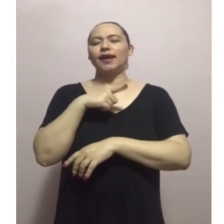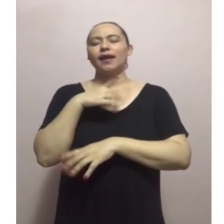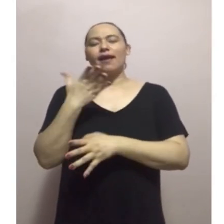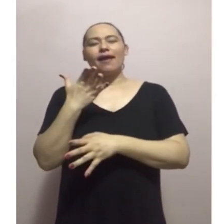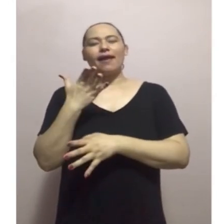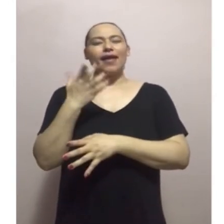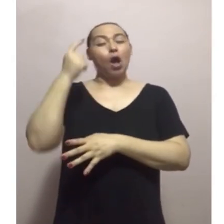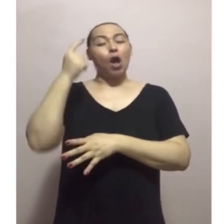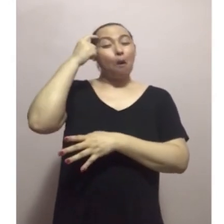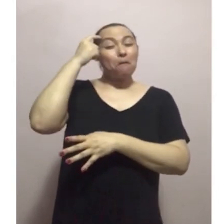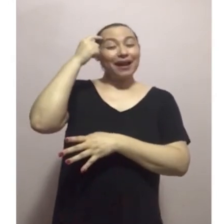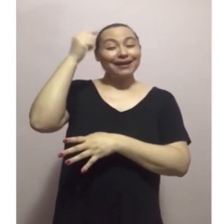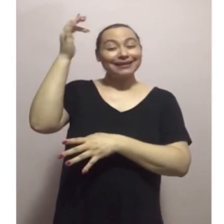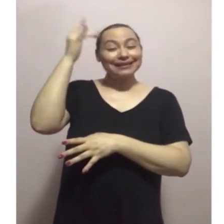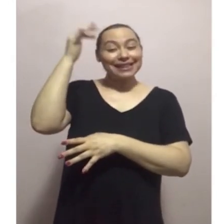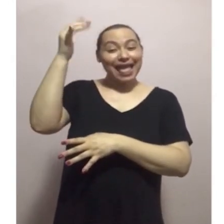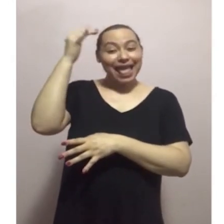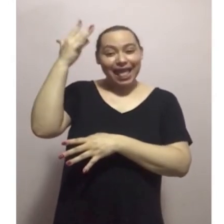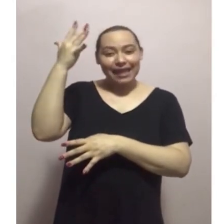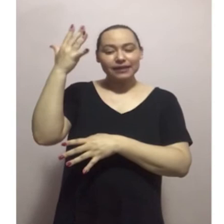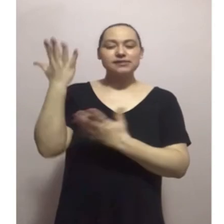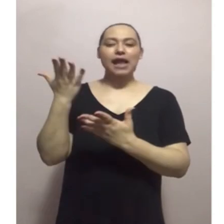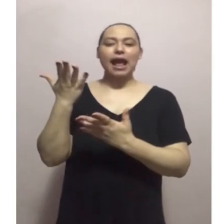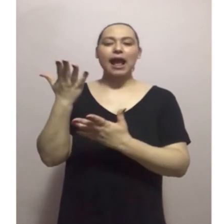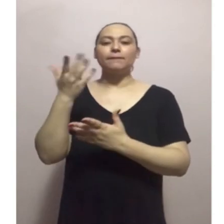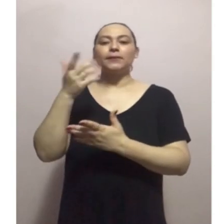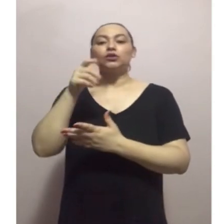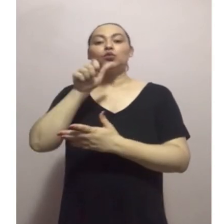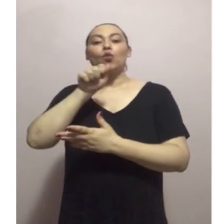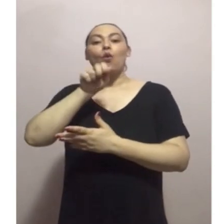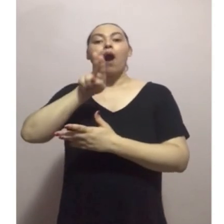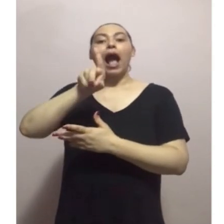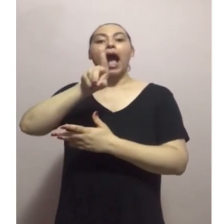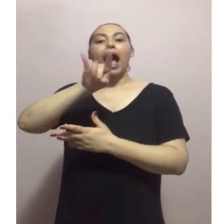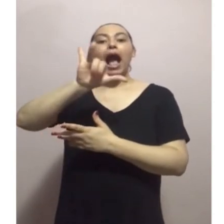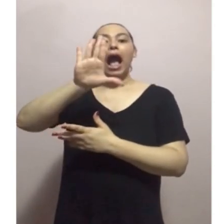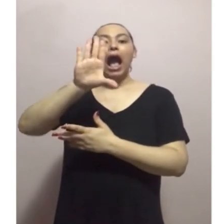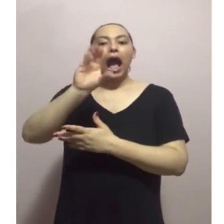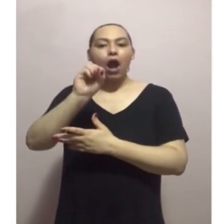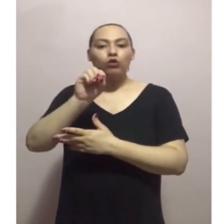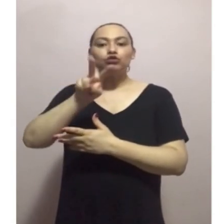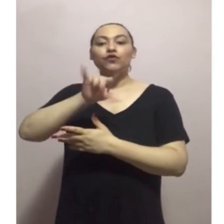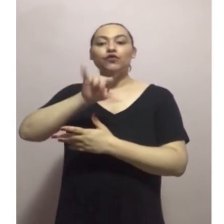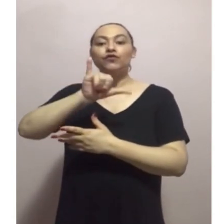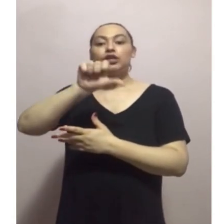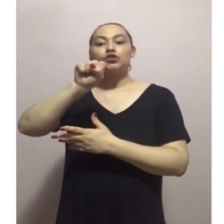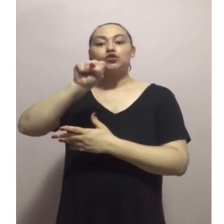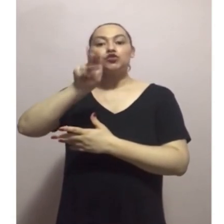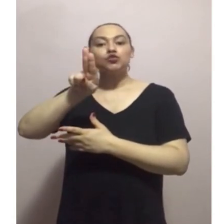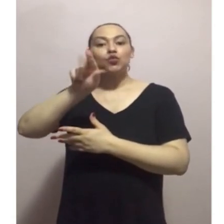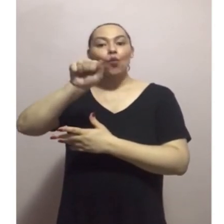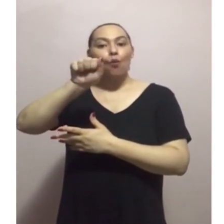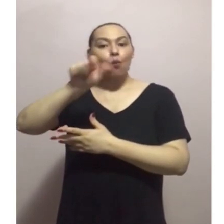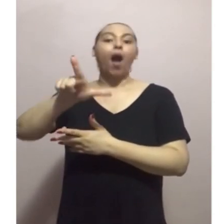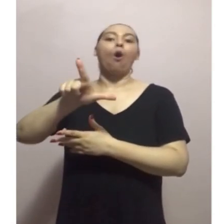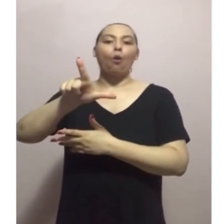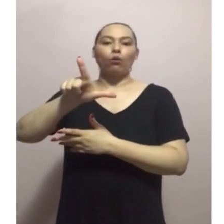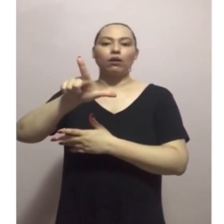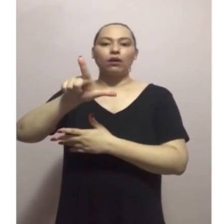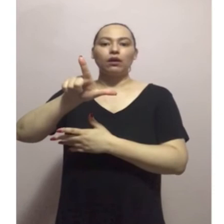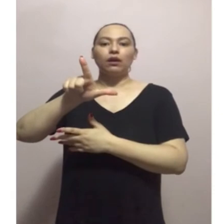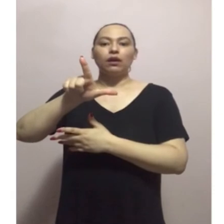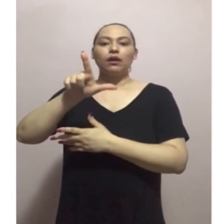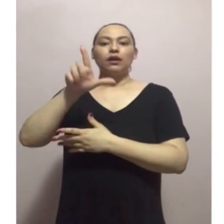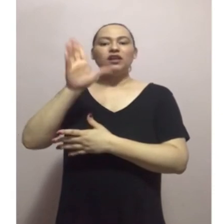uma luz se acendendo para esse caminho do audiovisual. Então, eu já tinha pensado